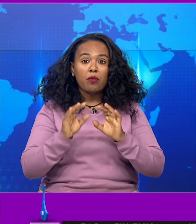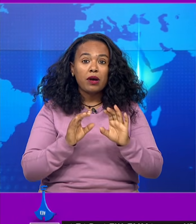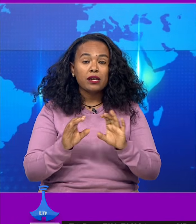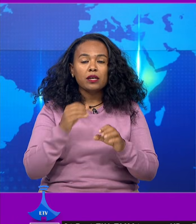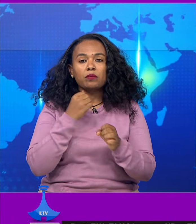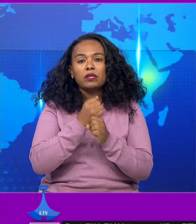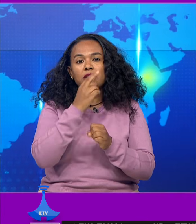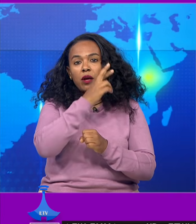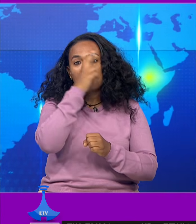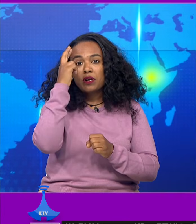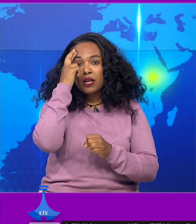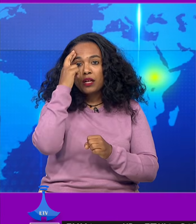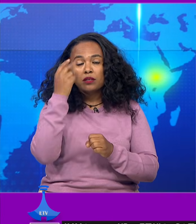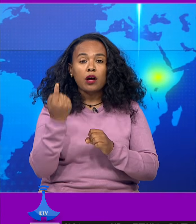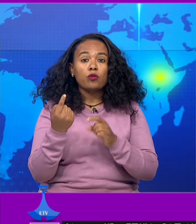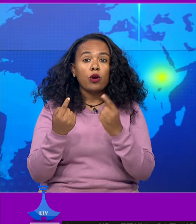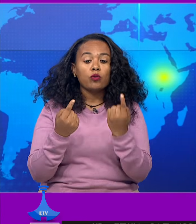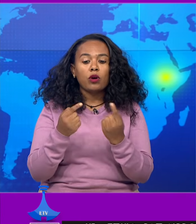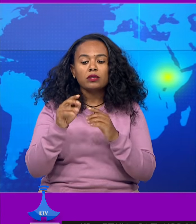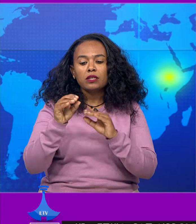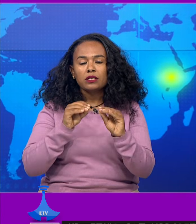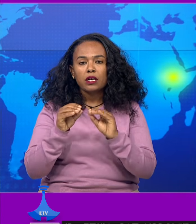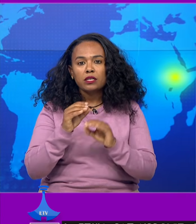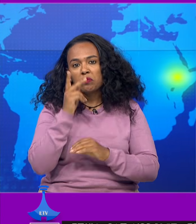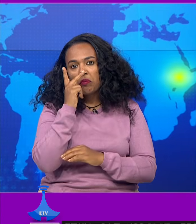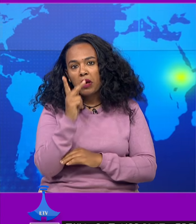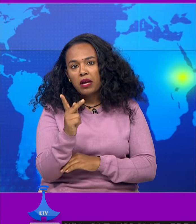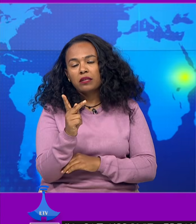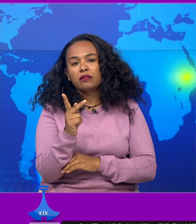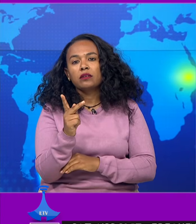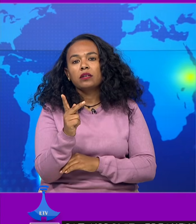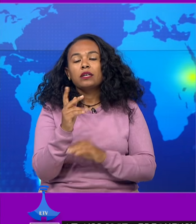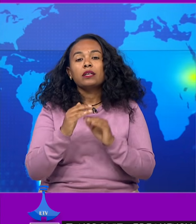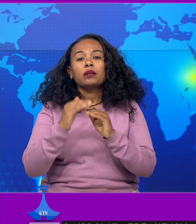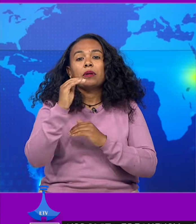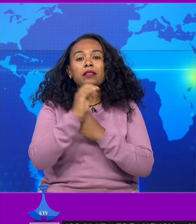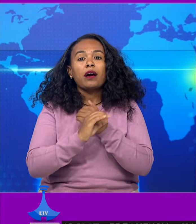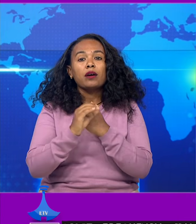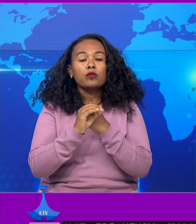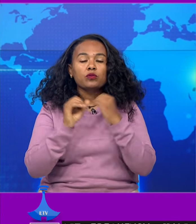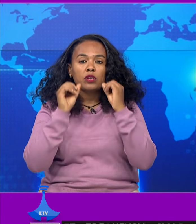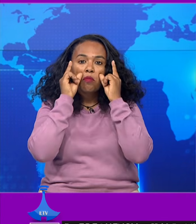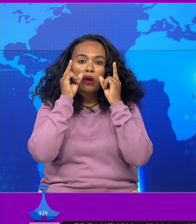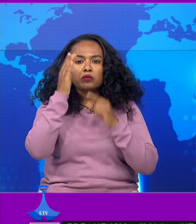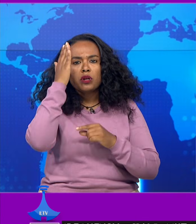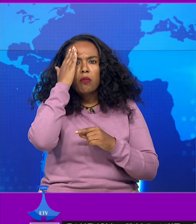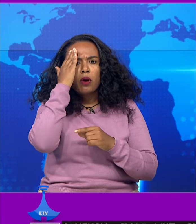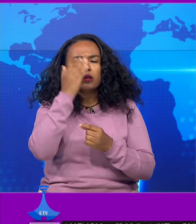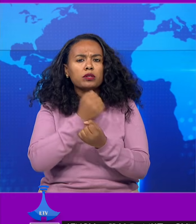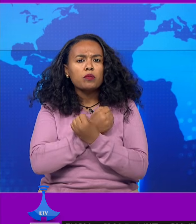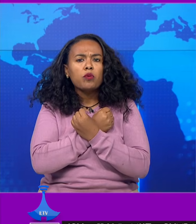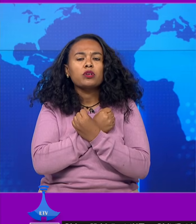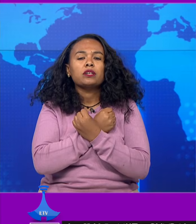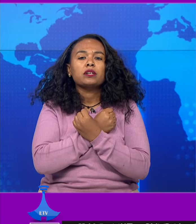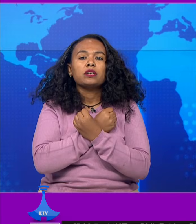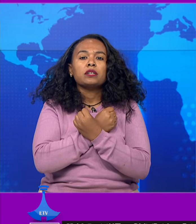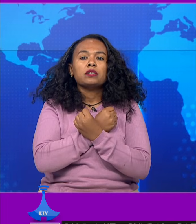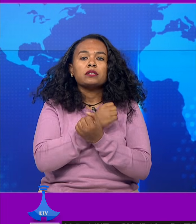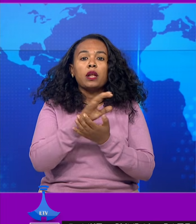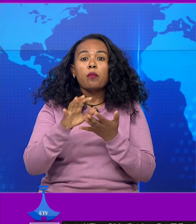በስራ ምክንያት ከአንዱ አንዱ ጋር ሲንቀሳቀስ በማየት ከአንዱ አንዱ ጋር ሲንቀሳቀስ ይበልጥ ሀገሩን ስለማድነቅ ስለማወቅ ስለመውደድ